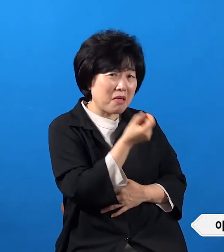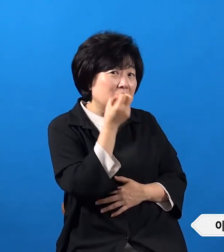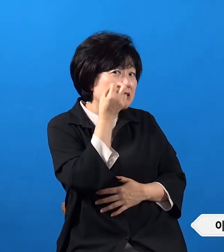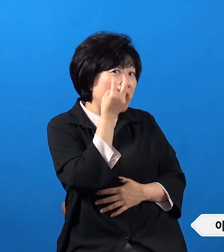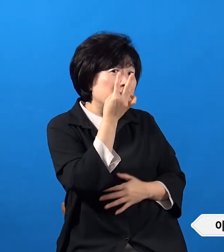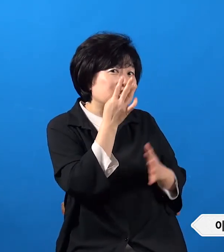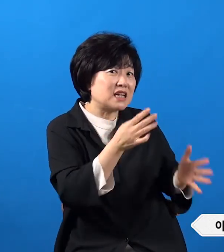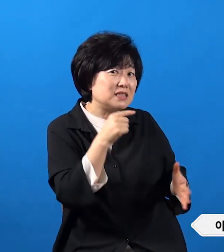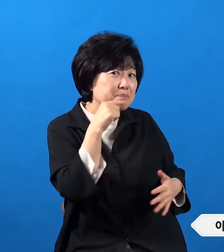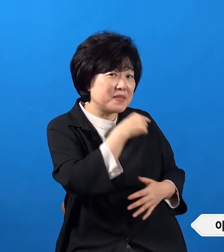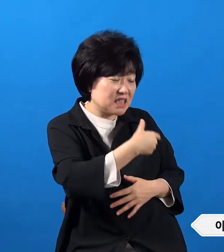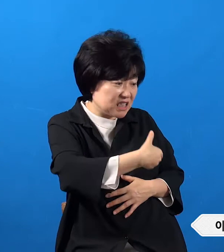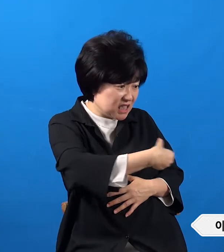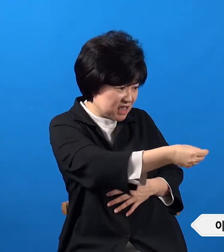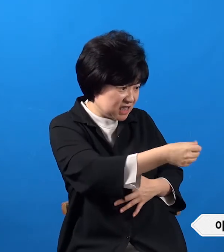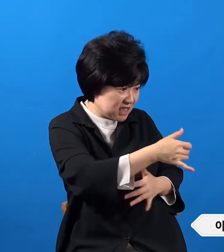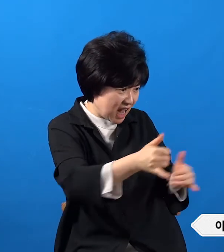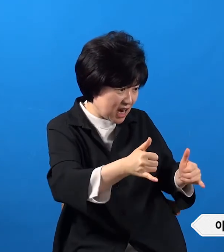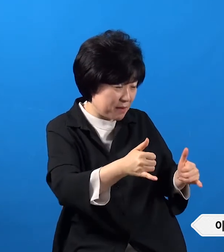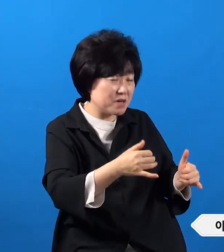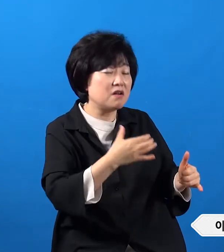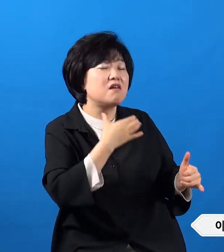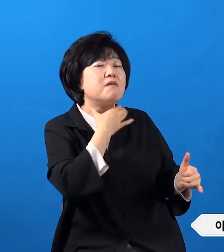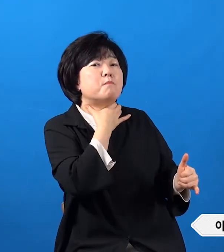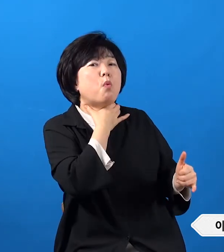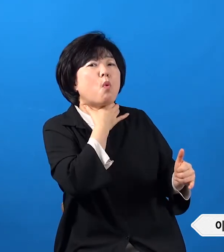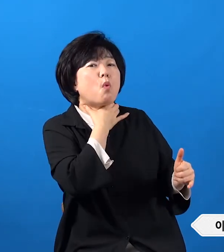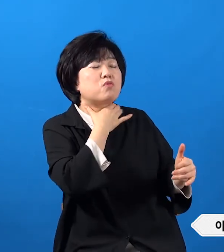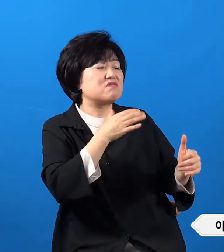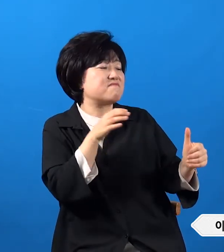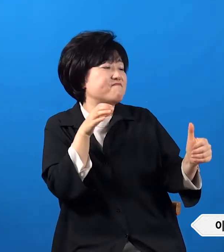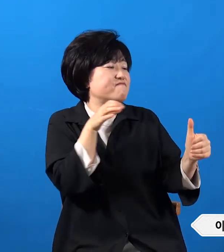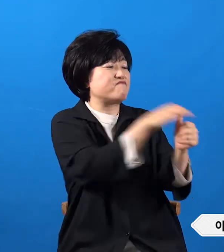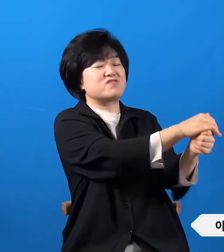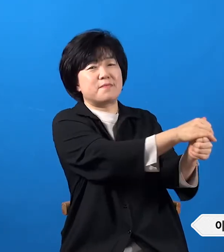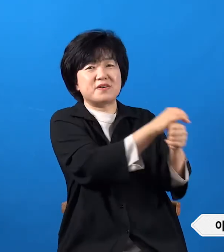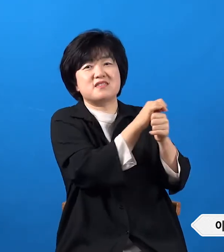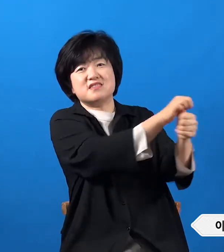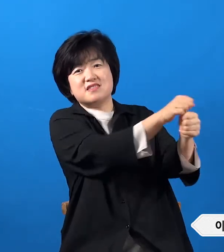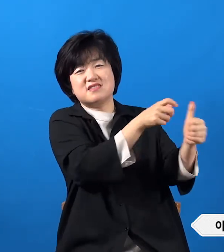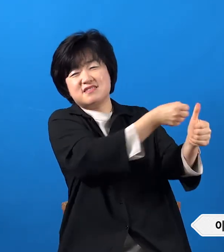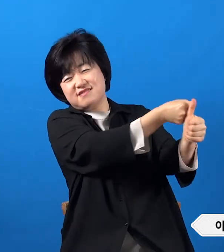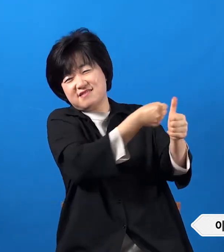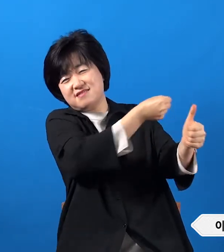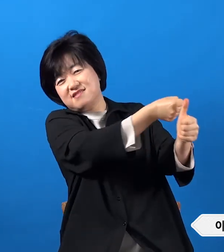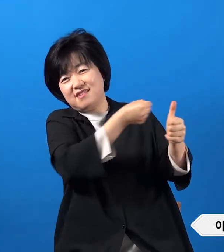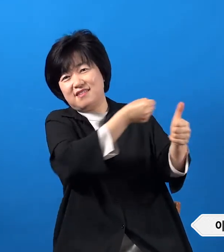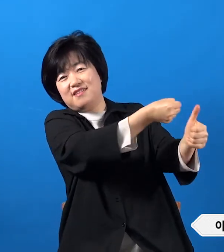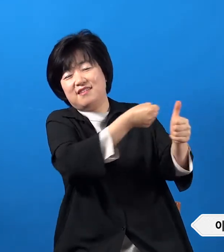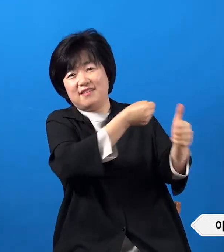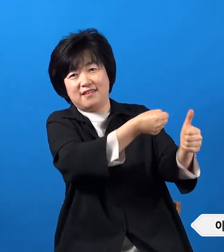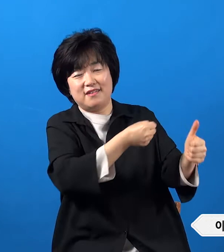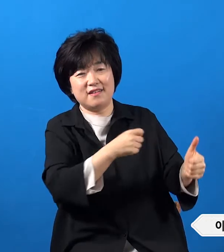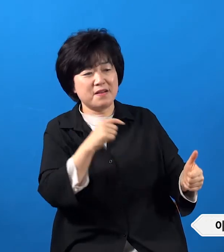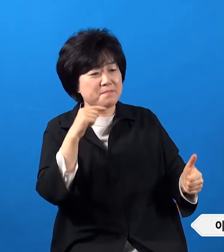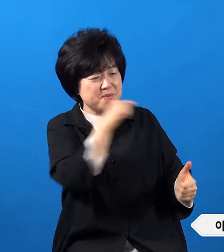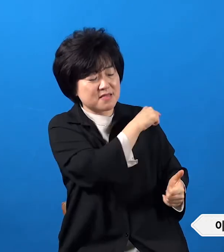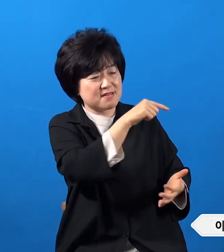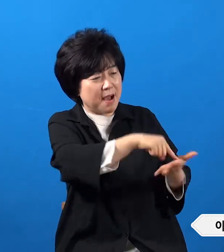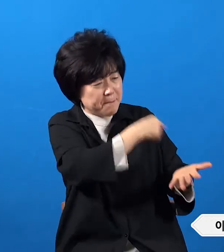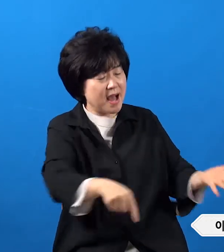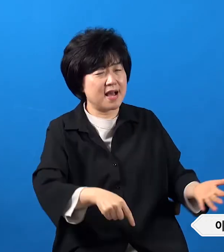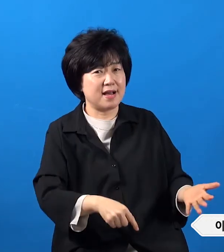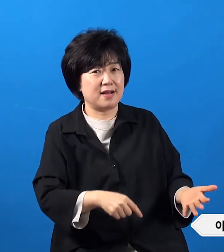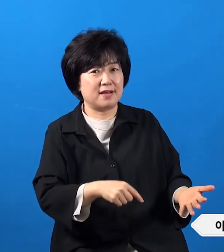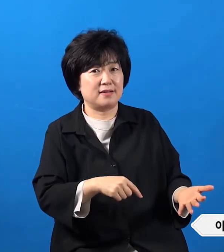그랬어요. 이걸 원문을 더 실감 있게 번역하면 모가지를 비틀어. 네, 빚 독촉을 합니다. 너